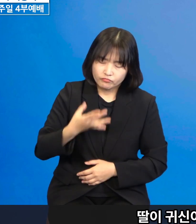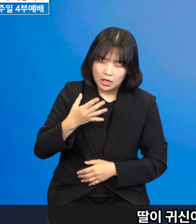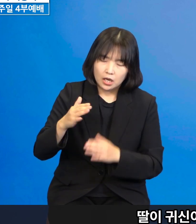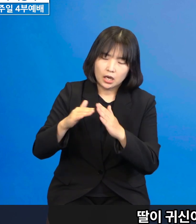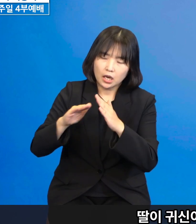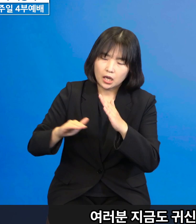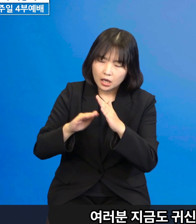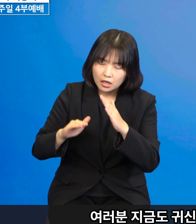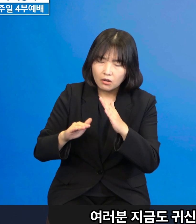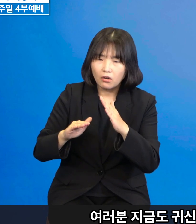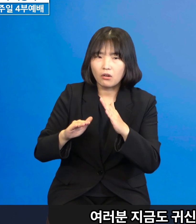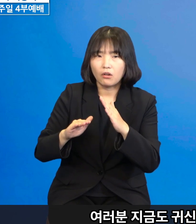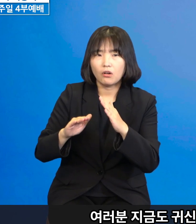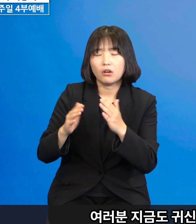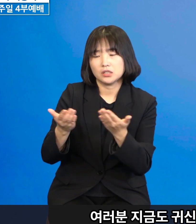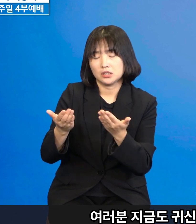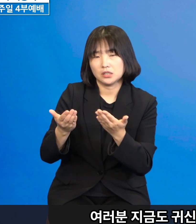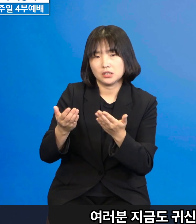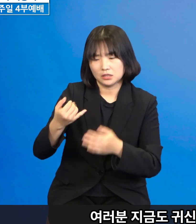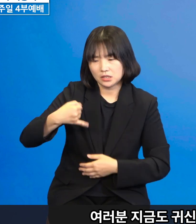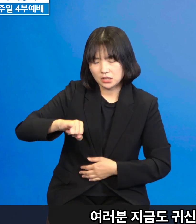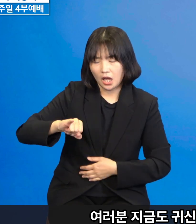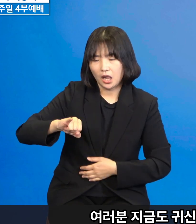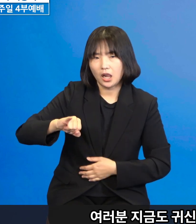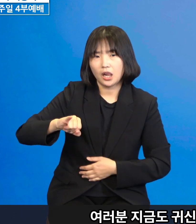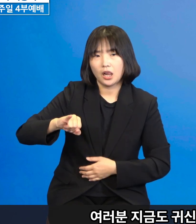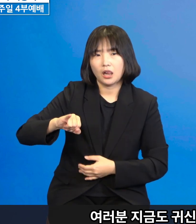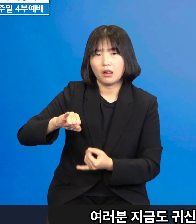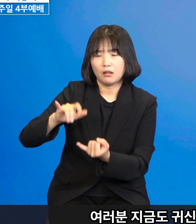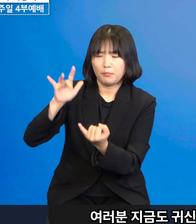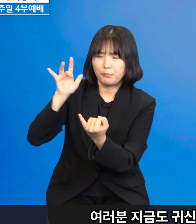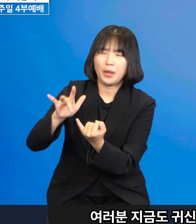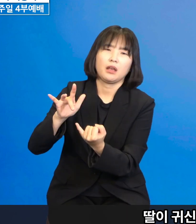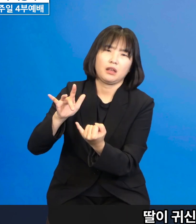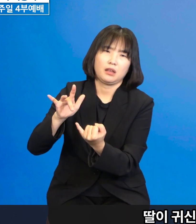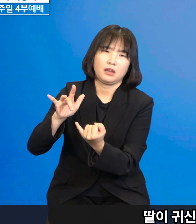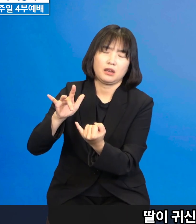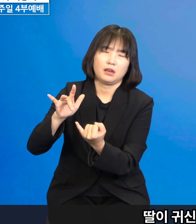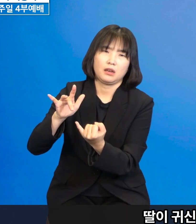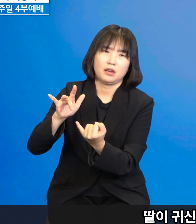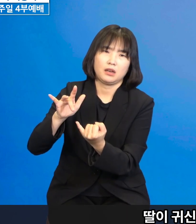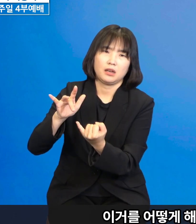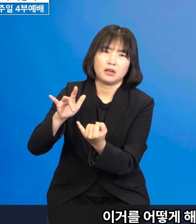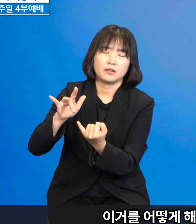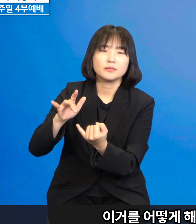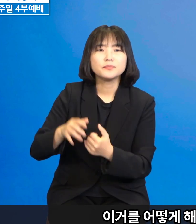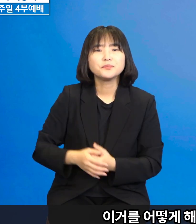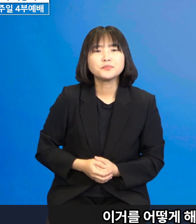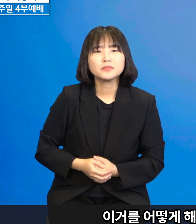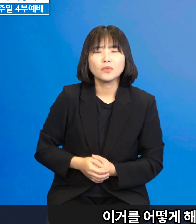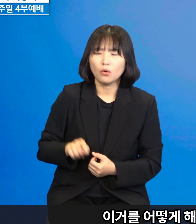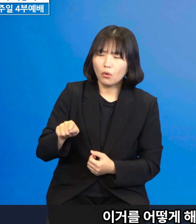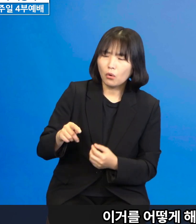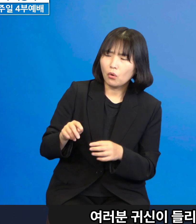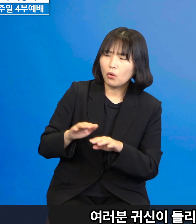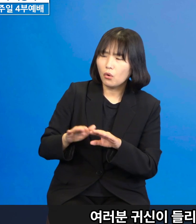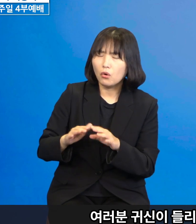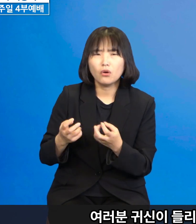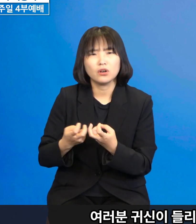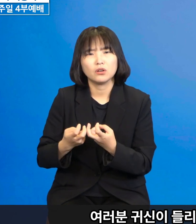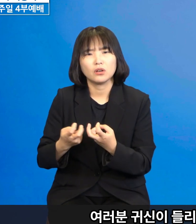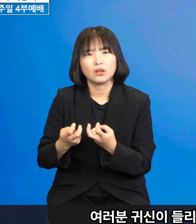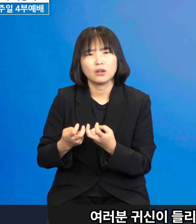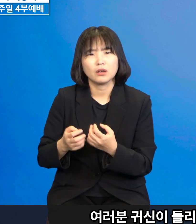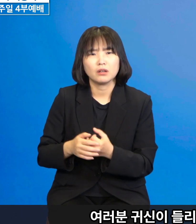딸이. 여러분, 지금도 귀신 들리는 일들이 있습니다. 딸이 귀신이 들려가지고 이거를 어떻게 해결할 수가 없는 거예요. 여러분,